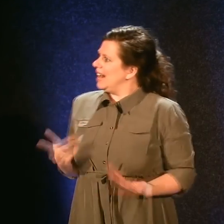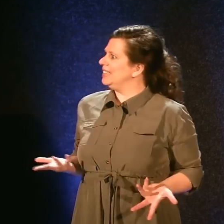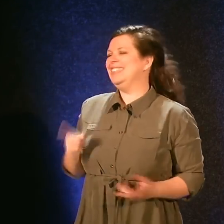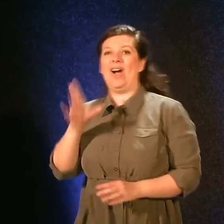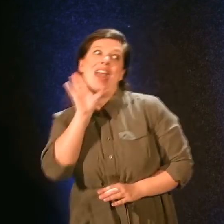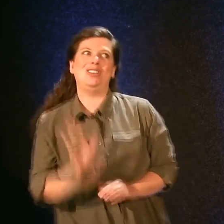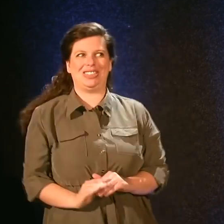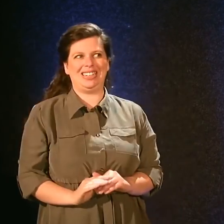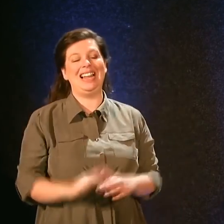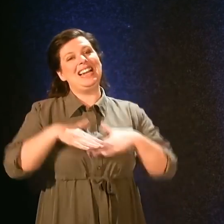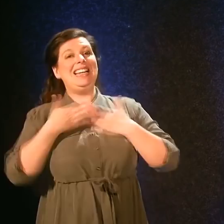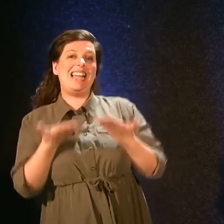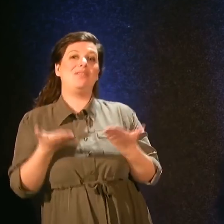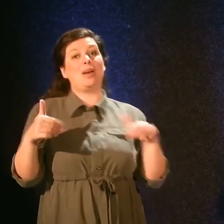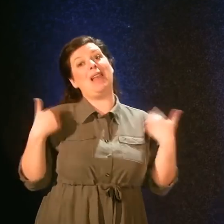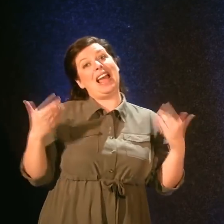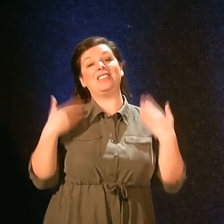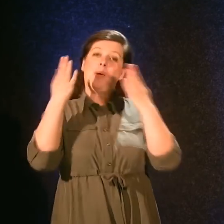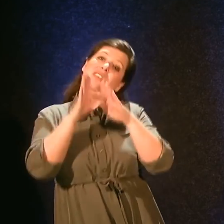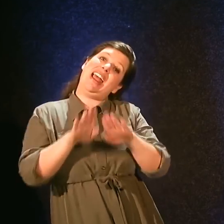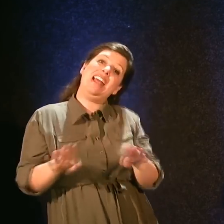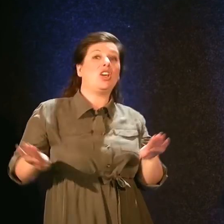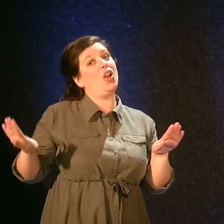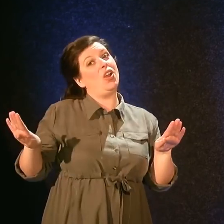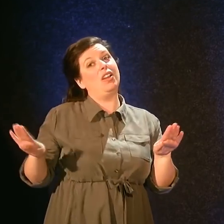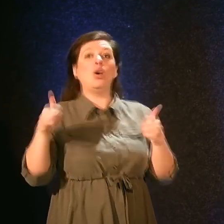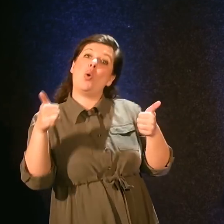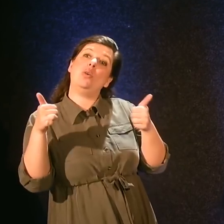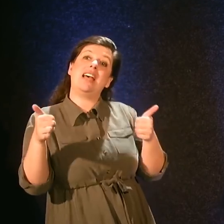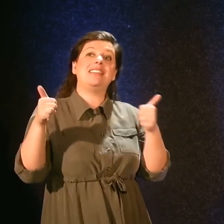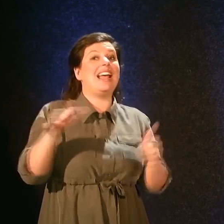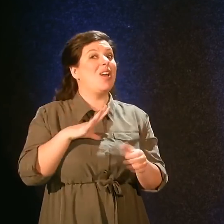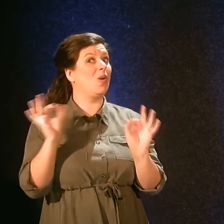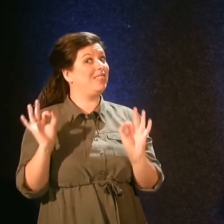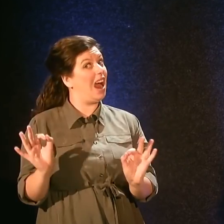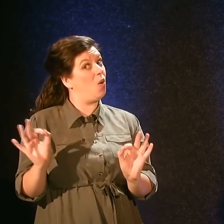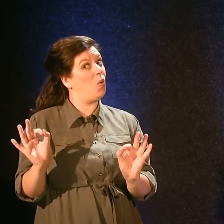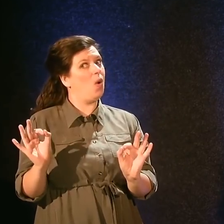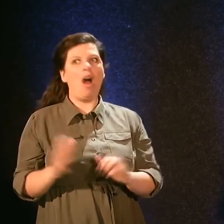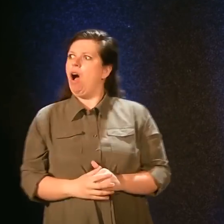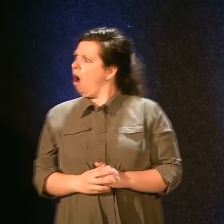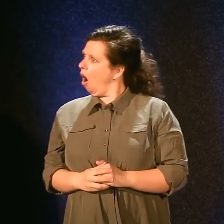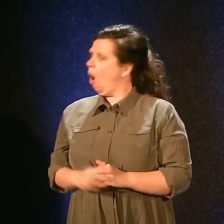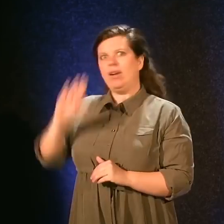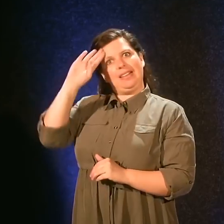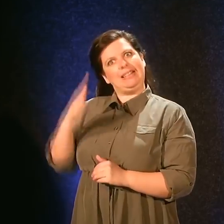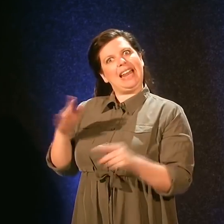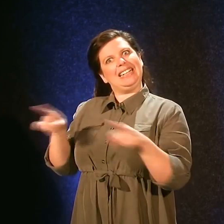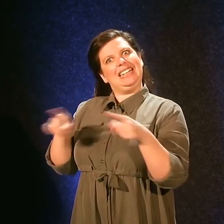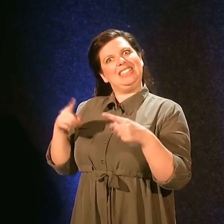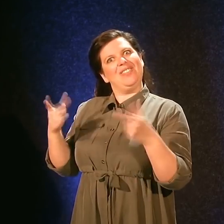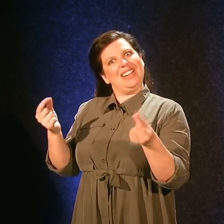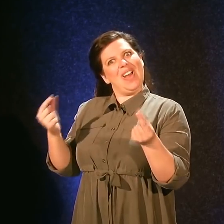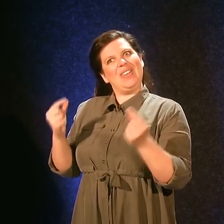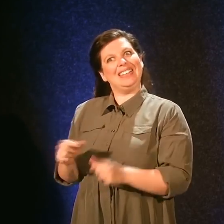luister. Liefde, blijdschap, vrede, goedheid en ook trouw. Oh, volgens mij ken ik dat liedje ook. Ja, leuk is